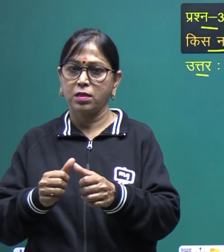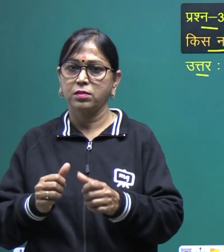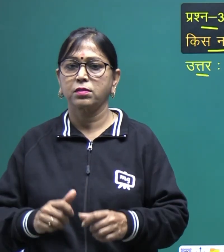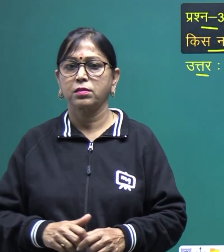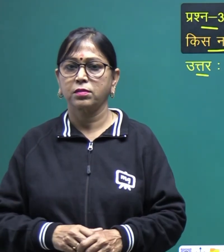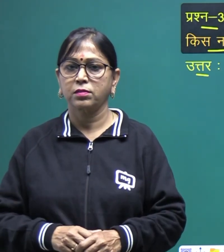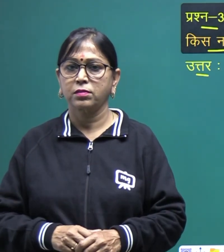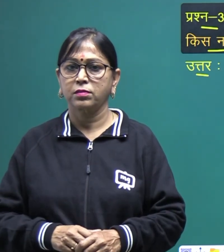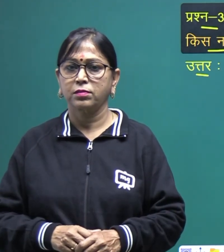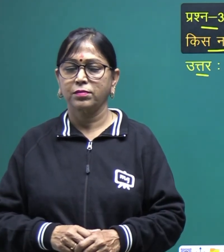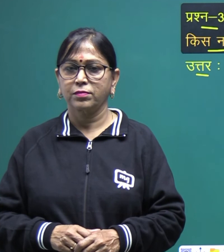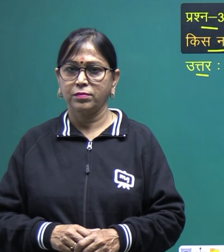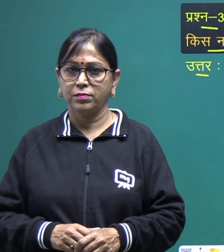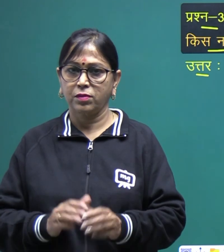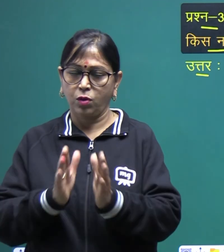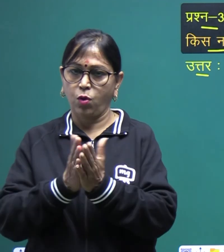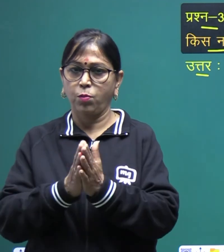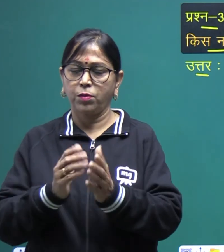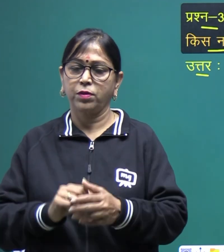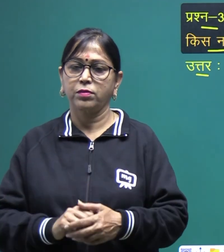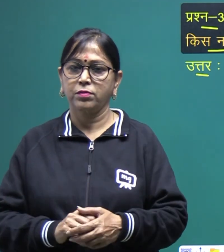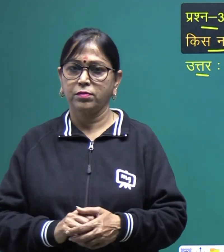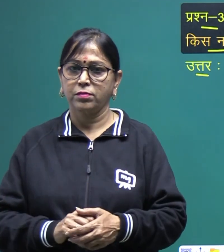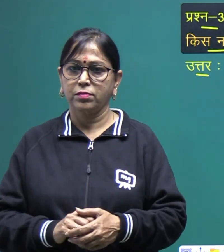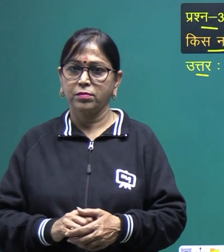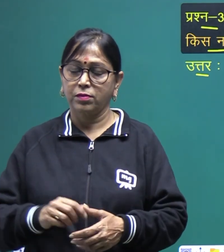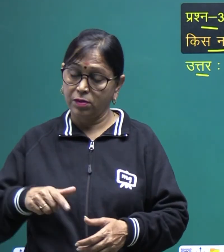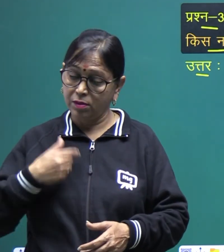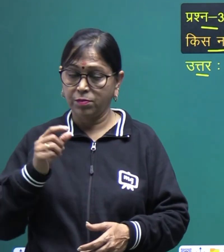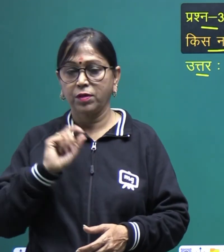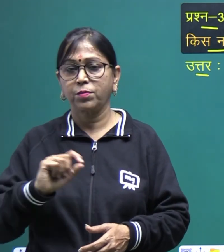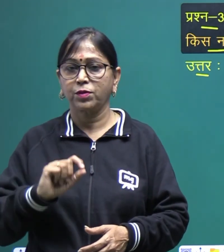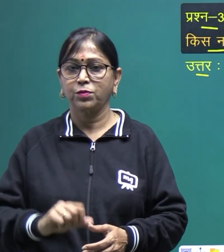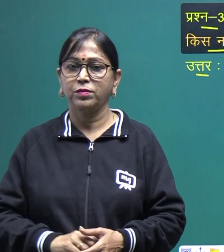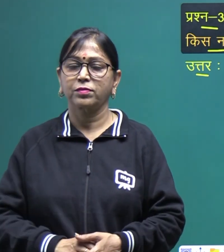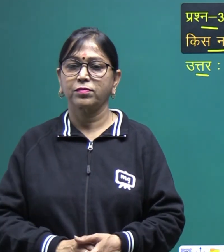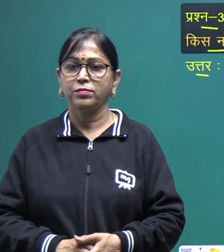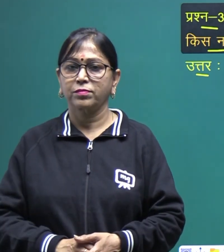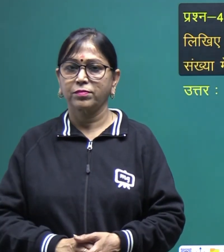उत्तर नोटबुक में आप स्वयं लिखेंगे।